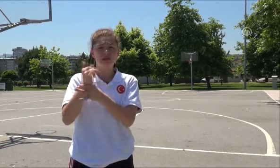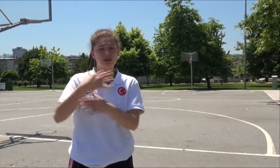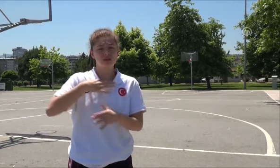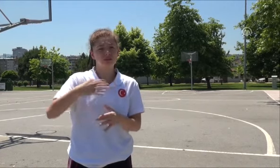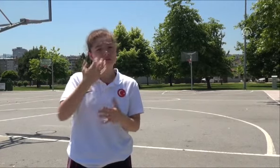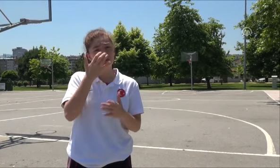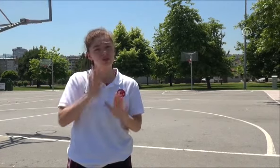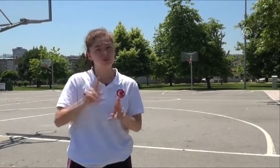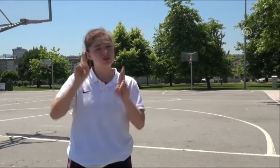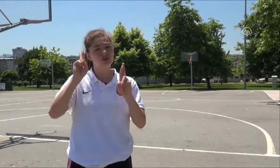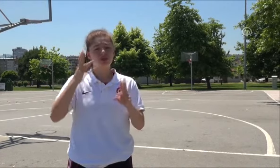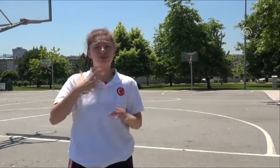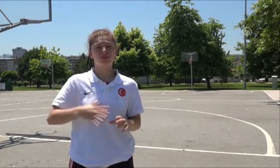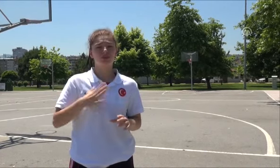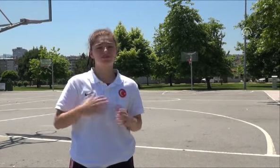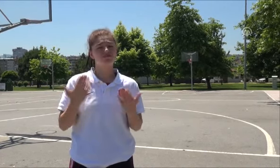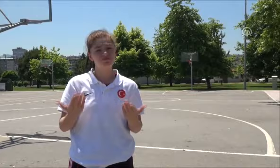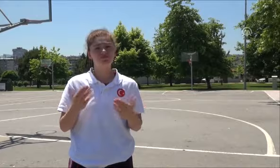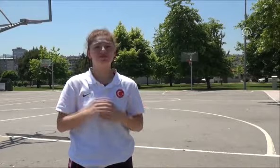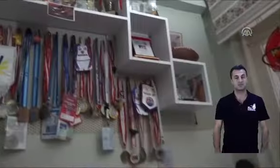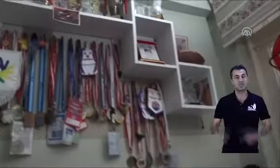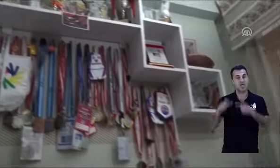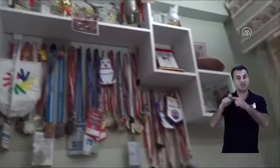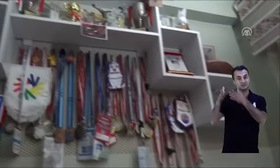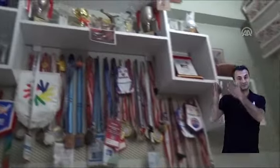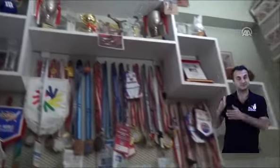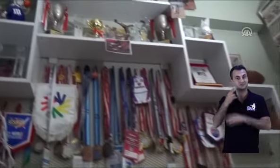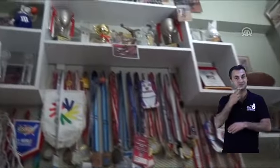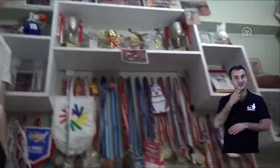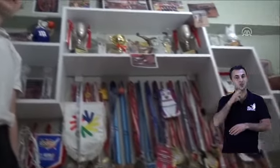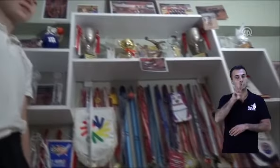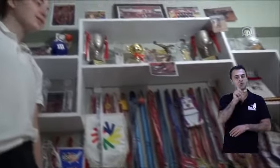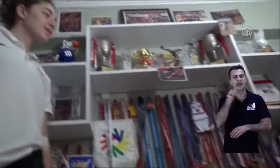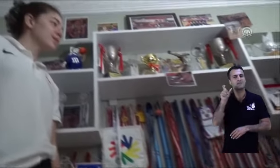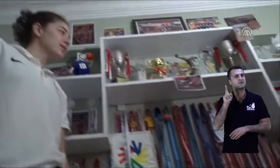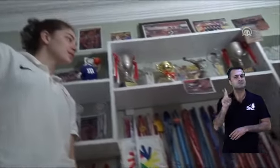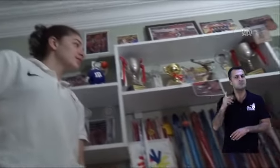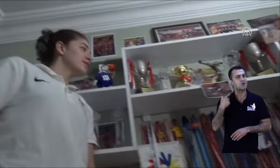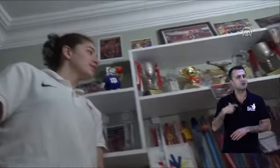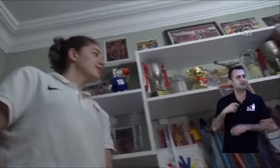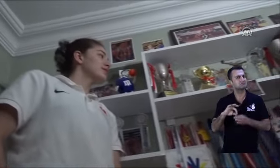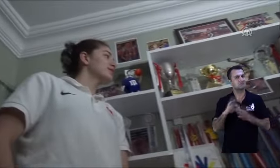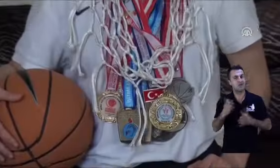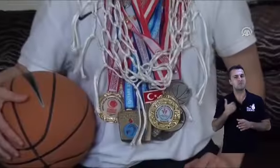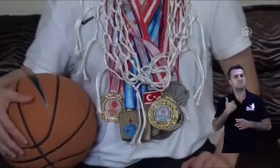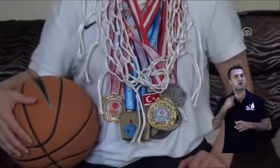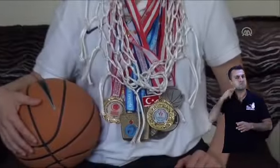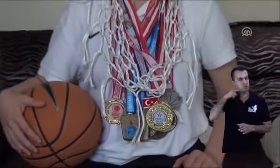milli takımına girmek. İnşallah gerçekleştiririm. Şimdi mi yazayım? Şimdi değil. Sen akşam yazarsın.